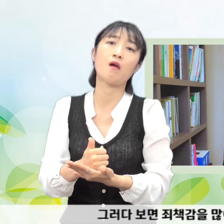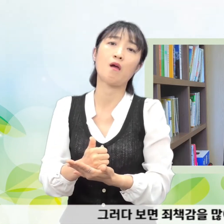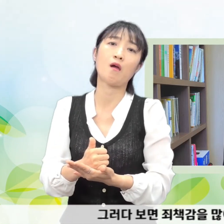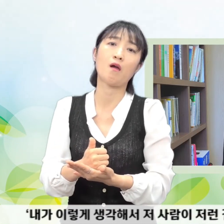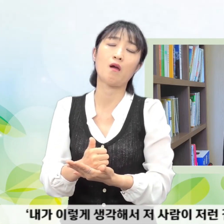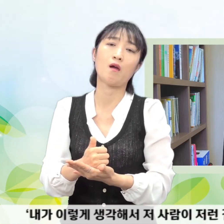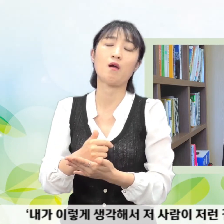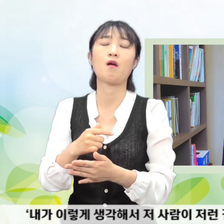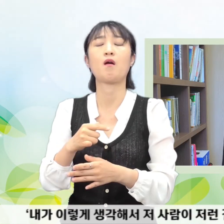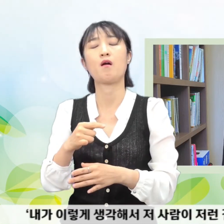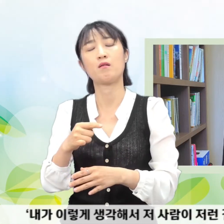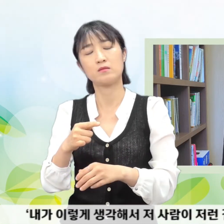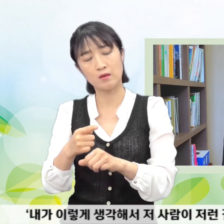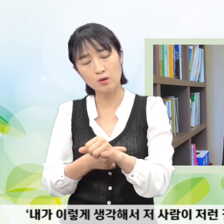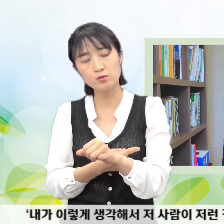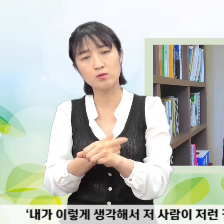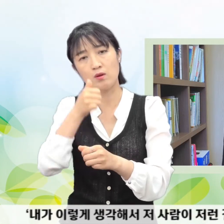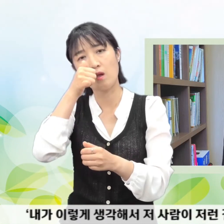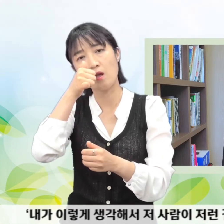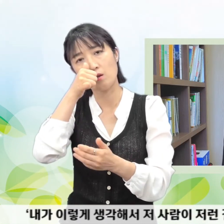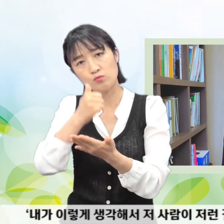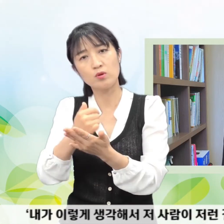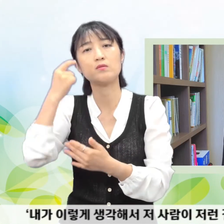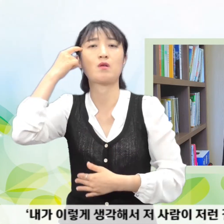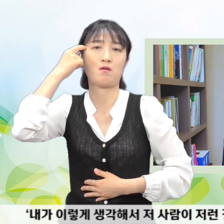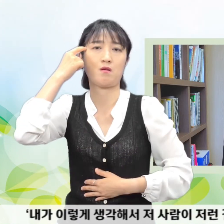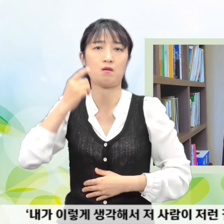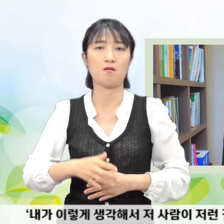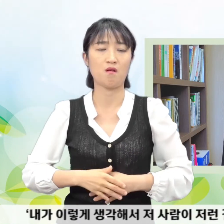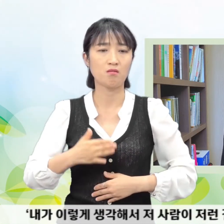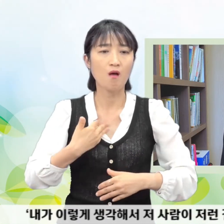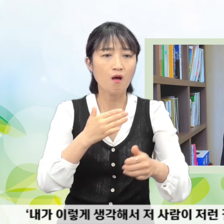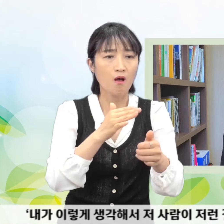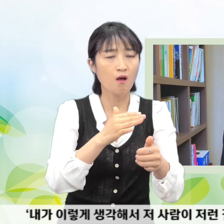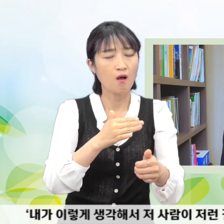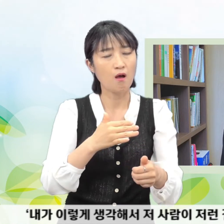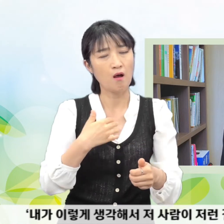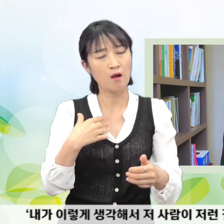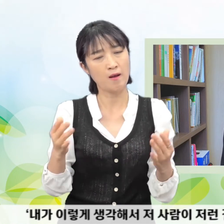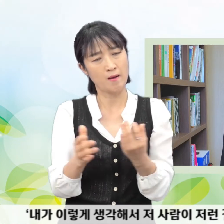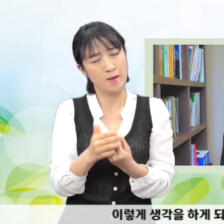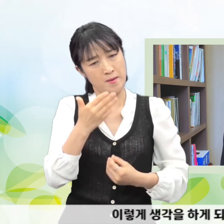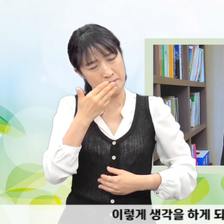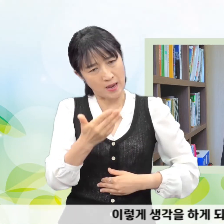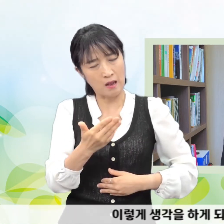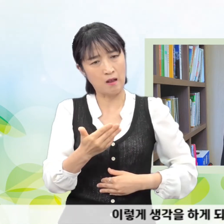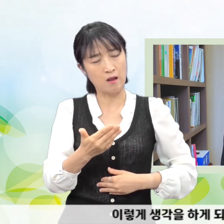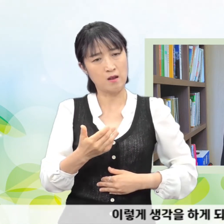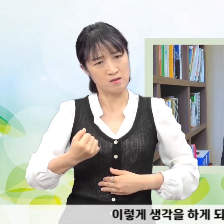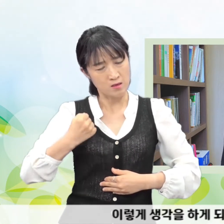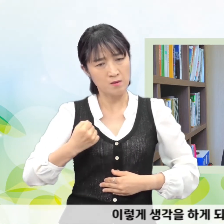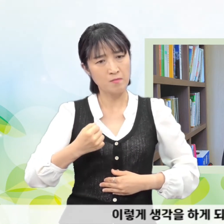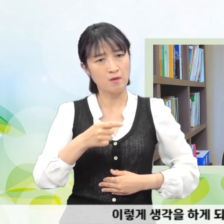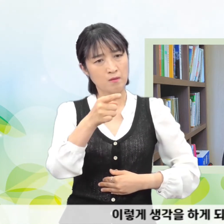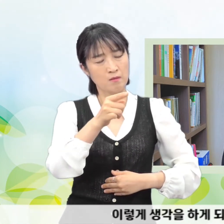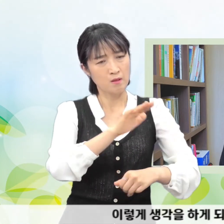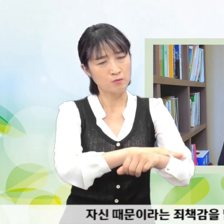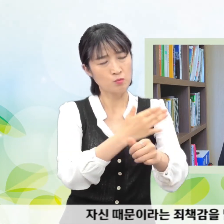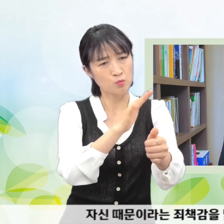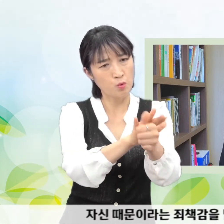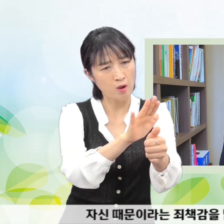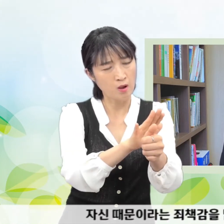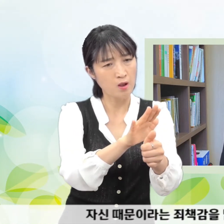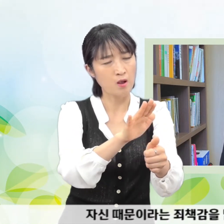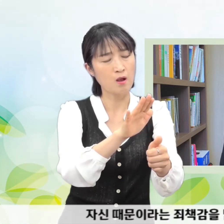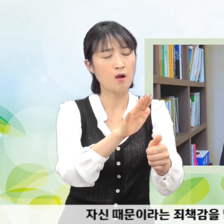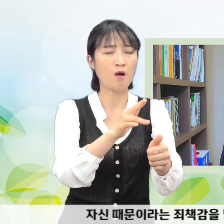많이 받게 돼요. 내가 이렇게 생각을 해서 저 사람이 저런 결과를 갖게 된 것 같아. 뭐 이렇게 생각을 하게 될 거잖아요.